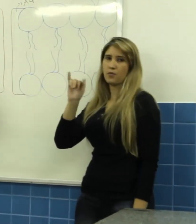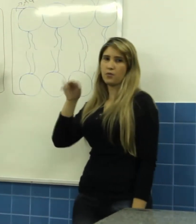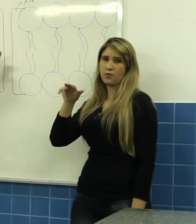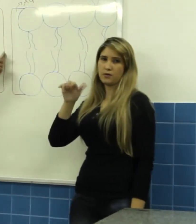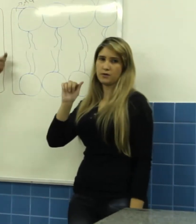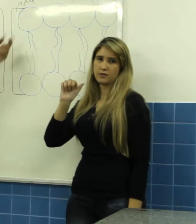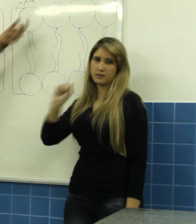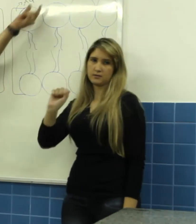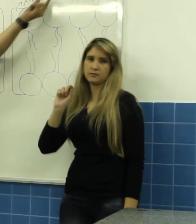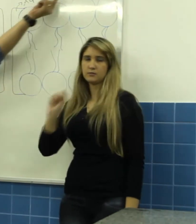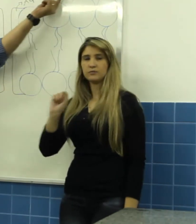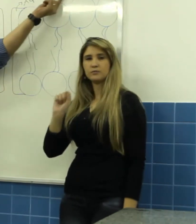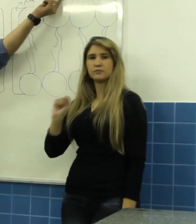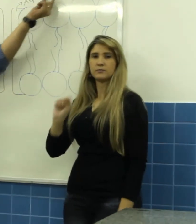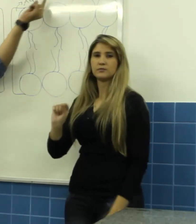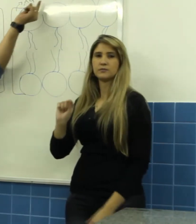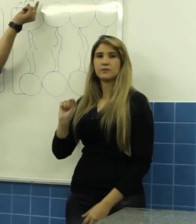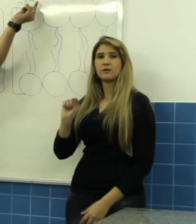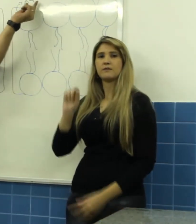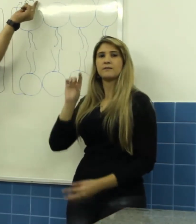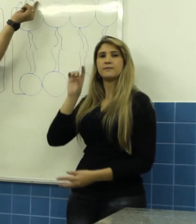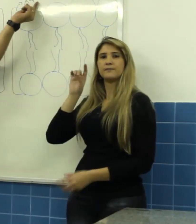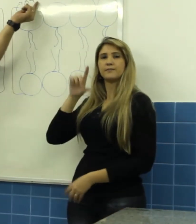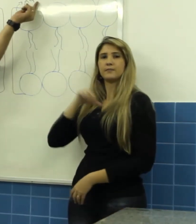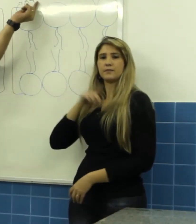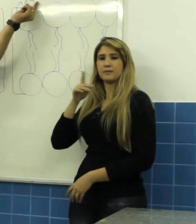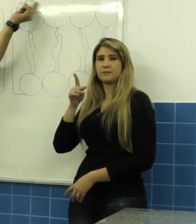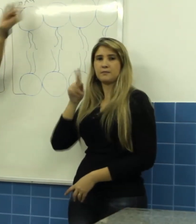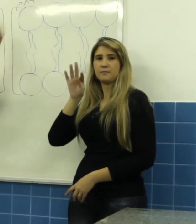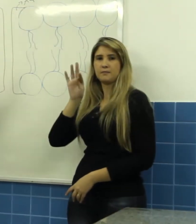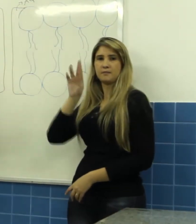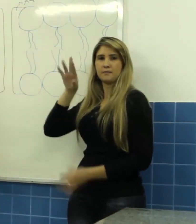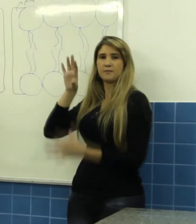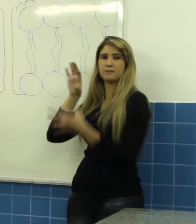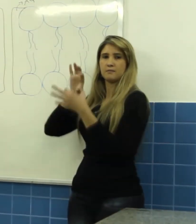São verdadeiros poros de água.